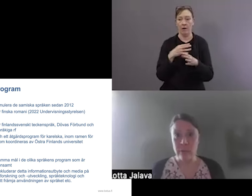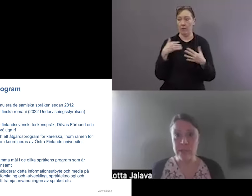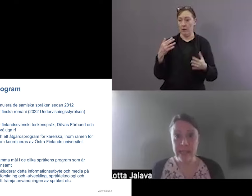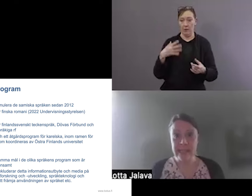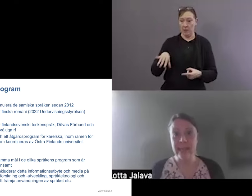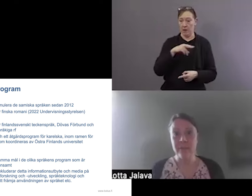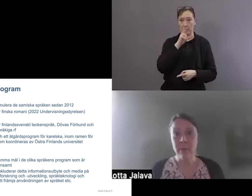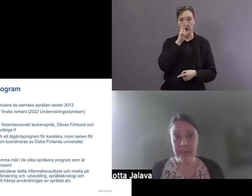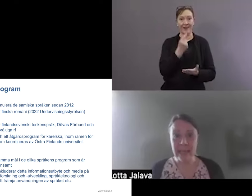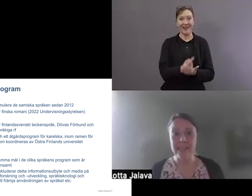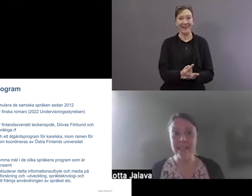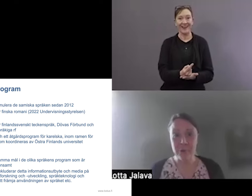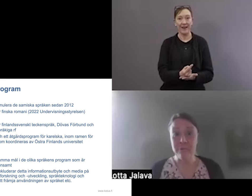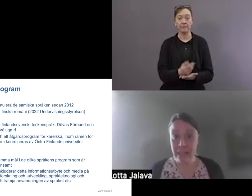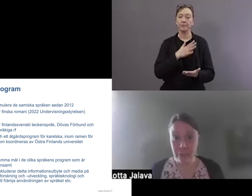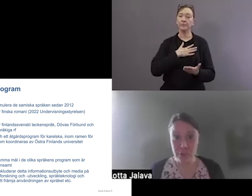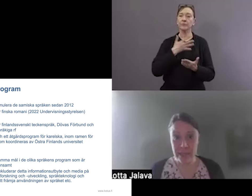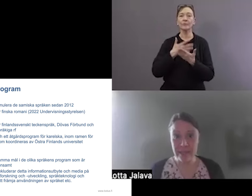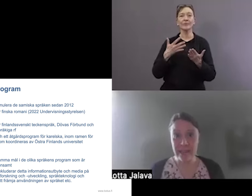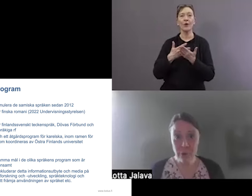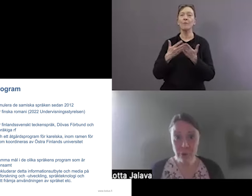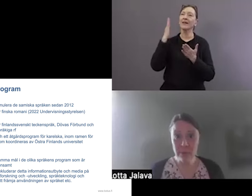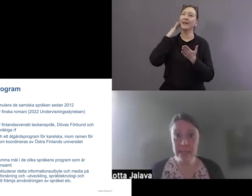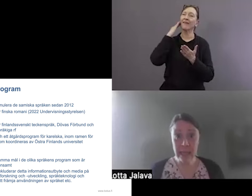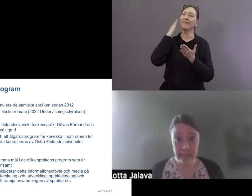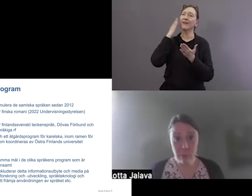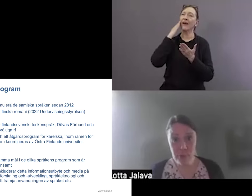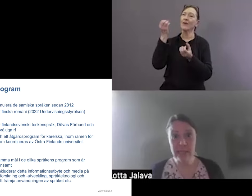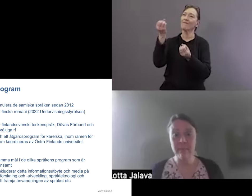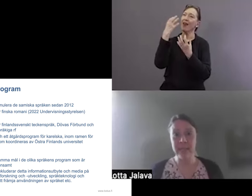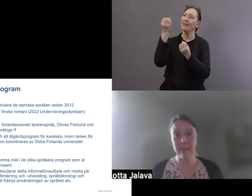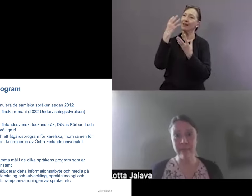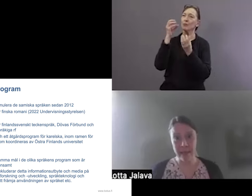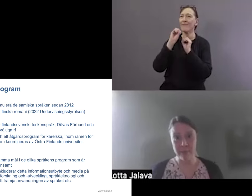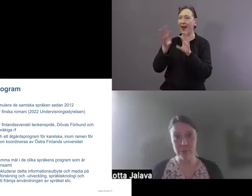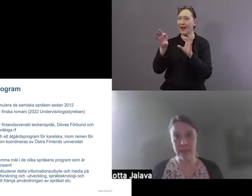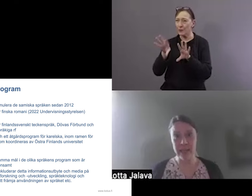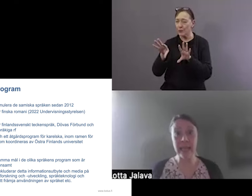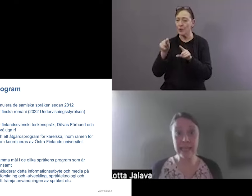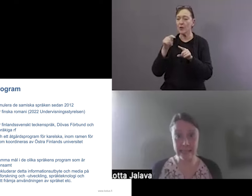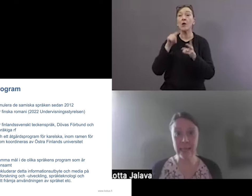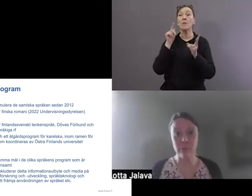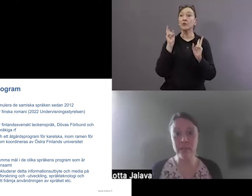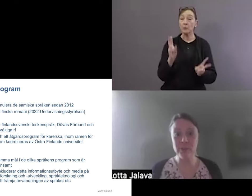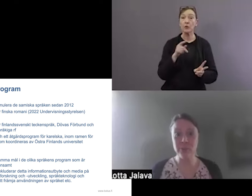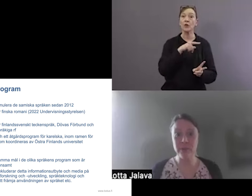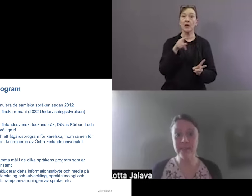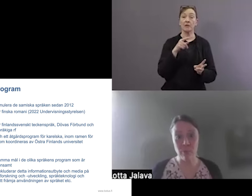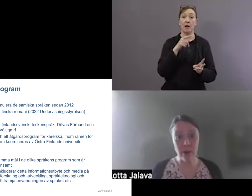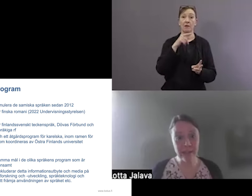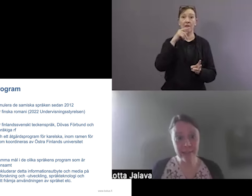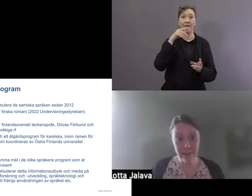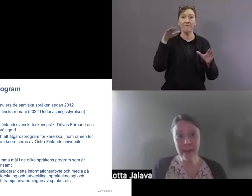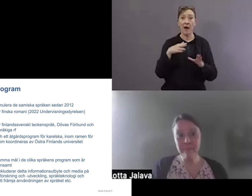Erityisesti niin kuin siis sekä sen omakielisen tiedon välityksen näkökulmasta, että myös sitten pitämään vähemmistökieliä esillä